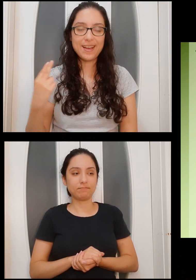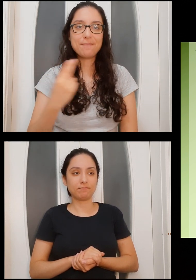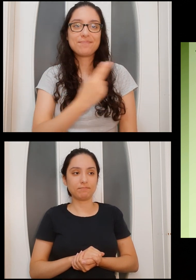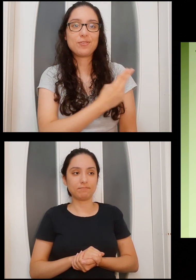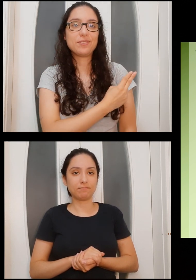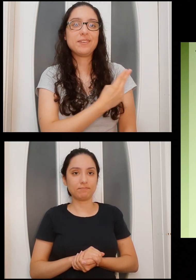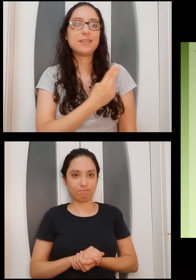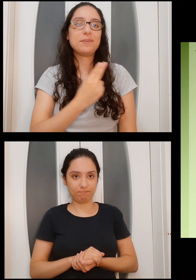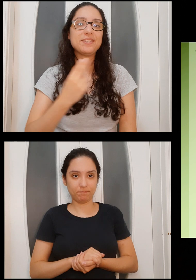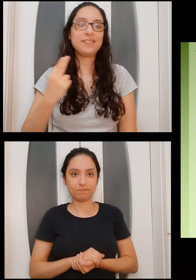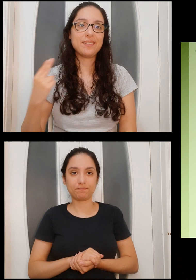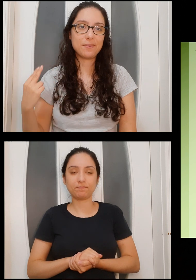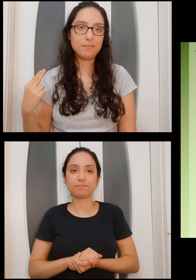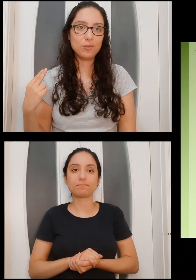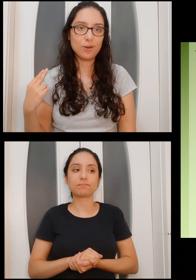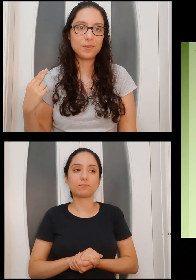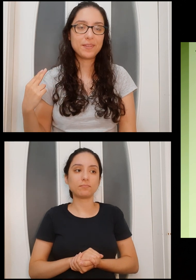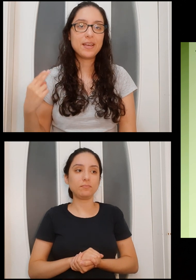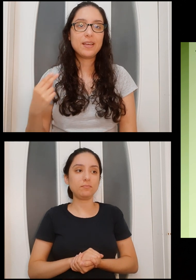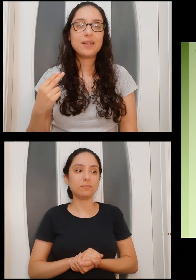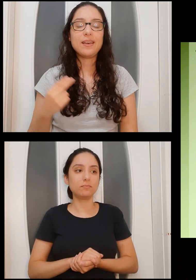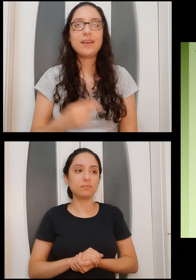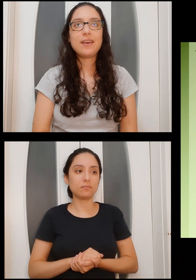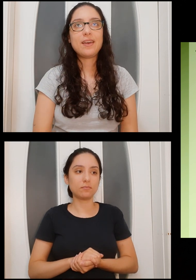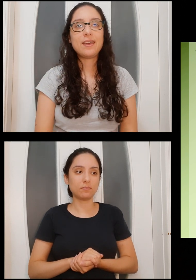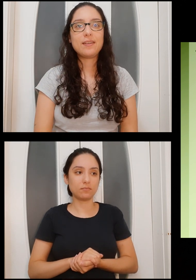nome, tá? Quando você vai se apresentar, meu nome.